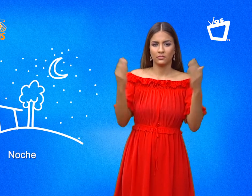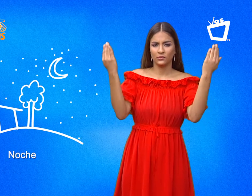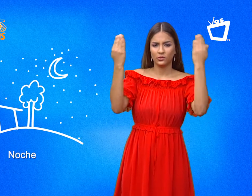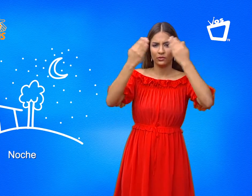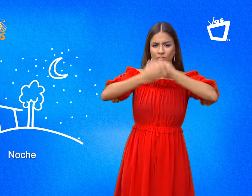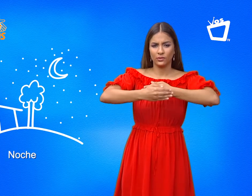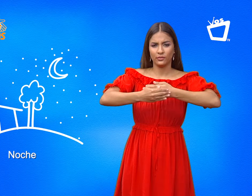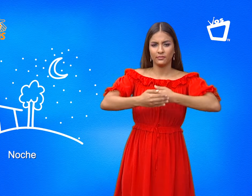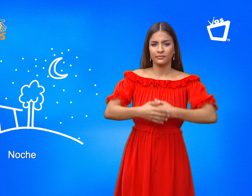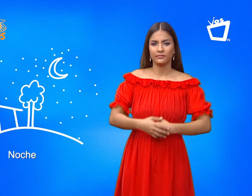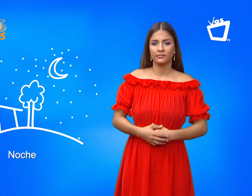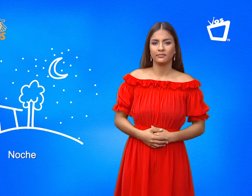noche